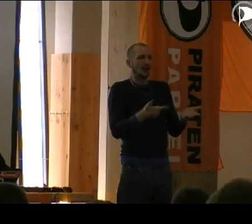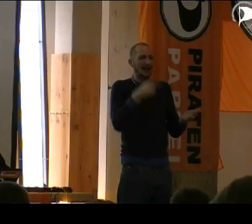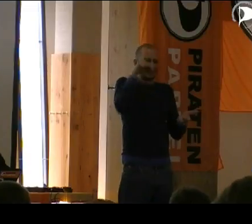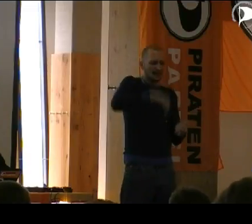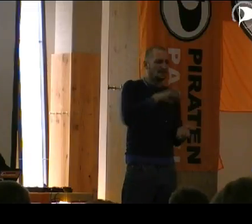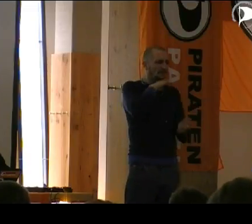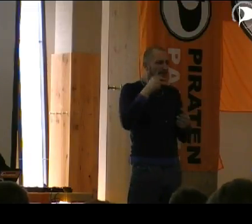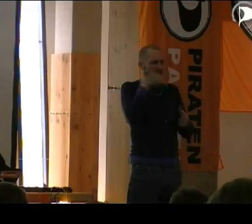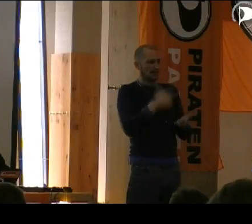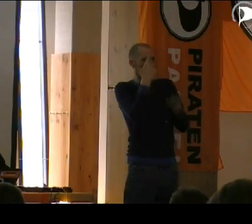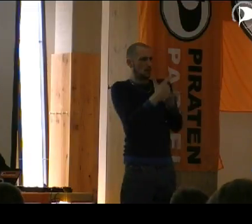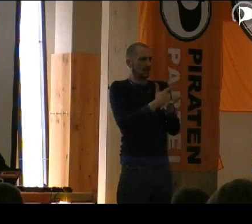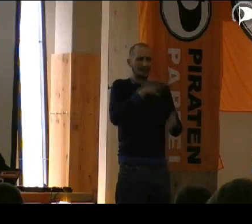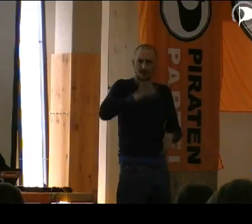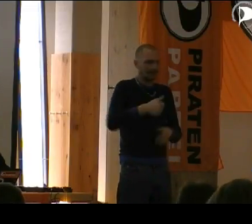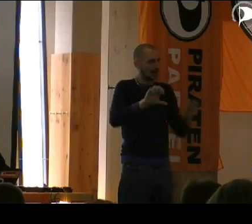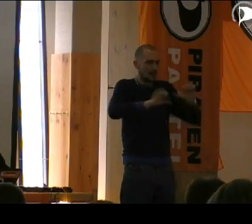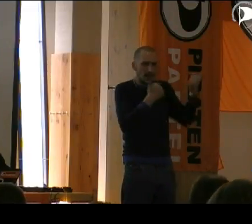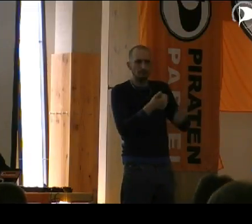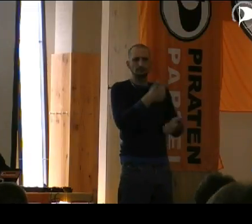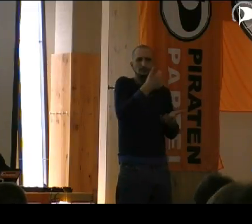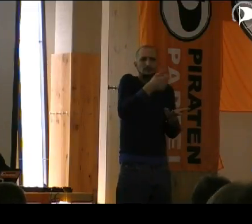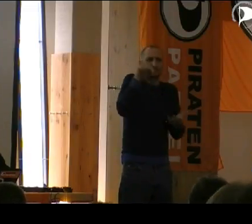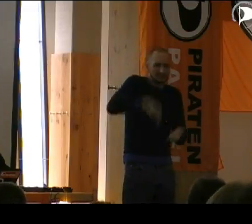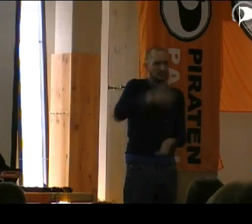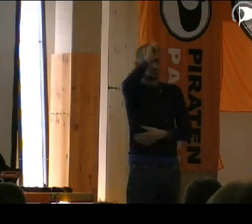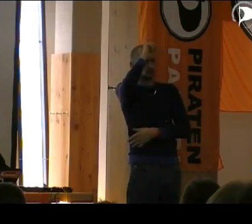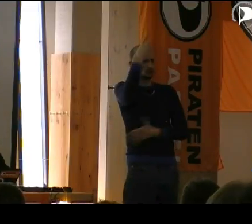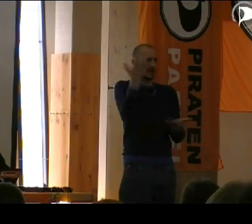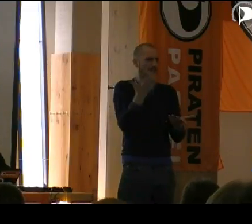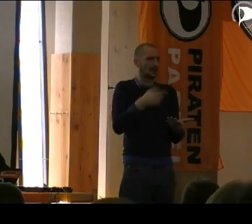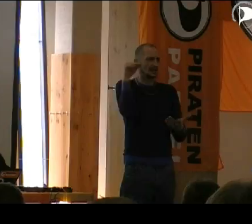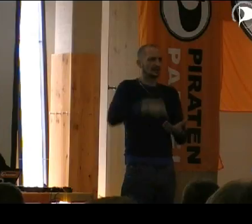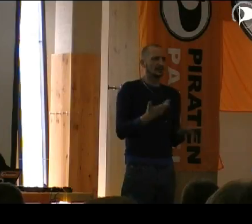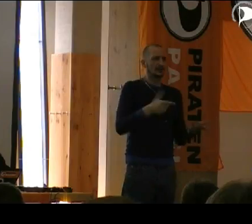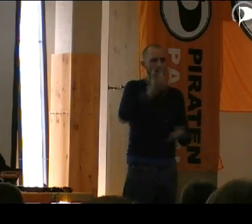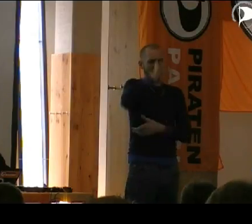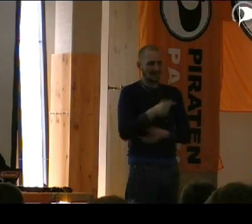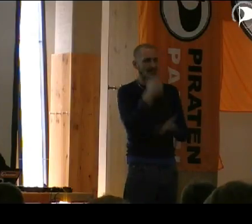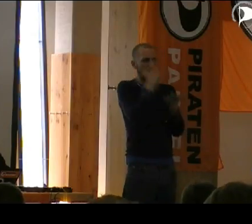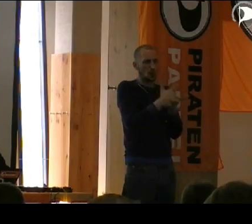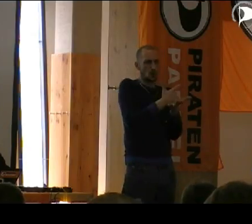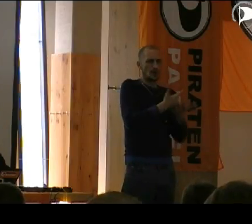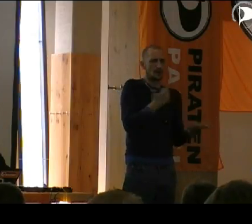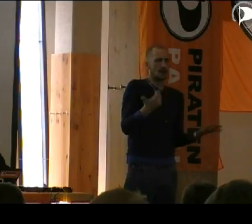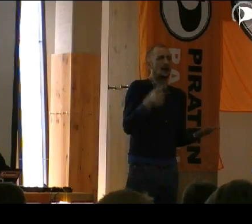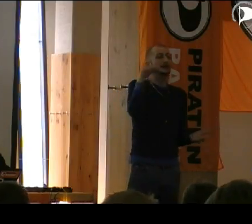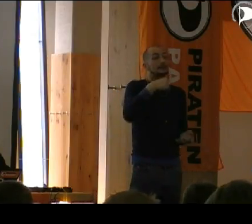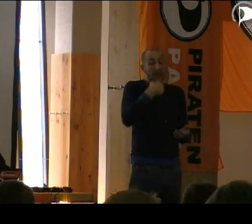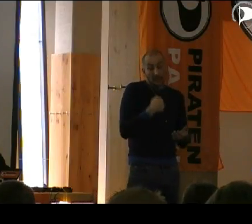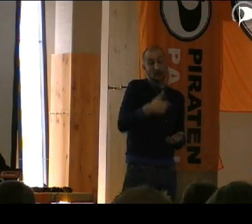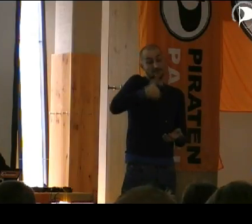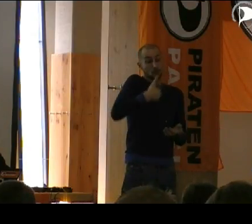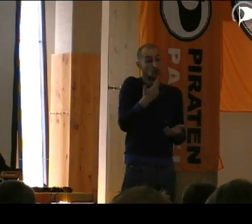so weit ich weiß bis jetzt mit dem fenster ich weiß es in deutschland ist ein ganz wichtiges thema für mich da freue ich mich drüber ich fand interessant